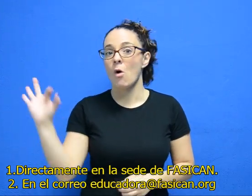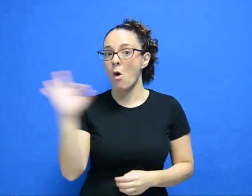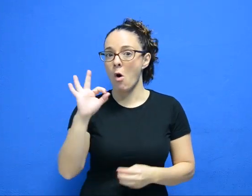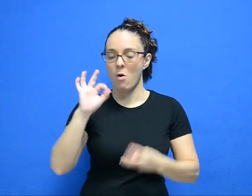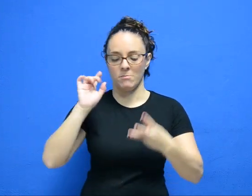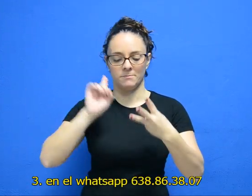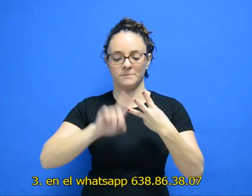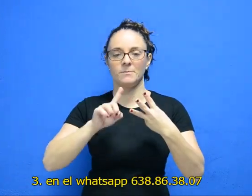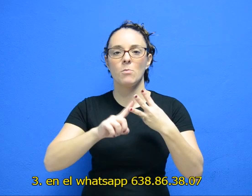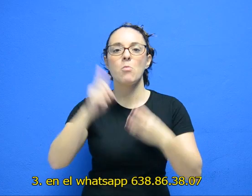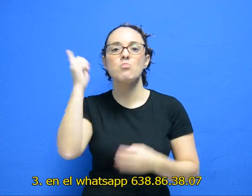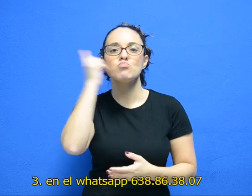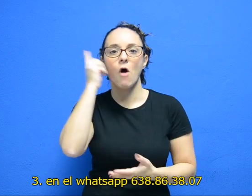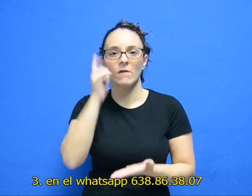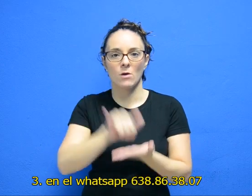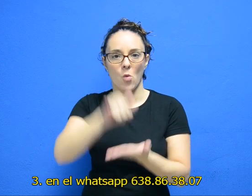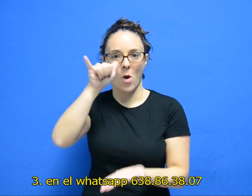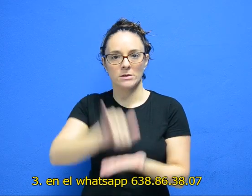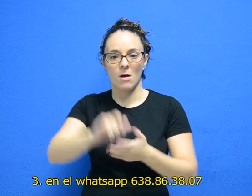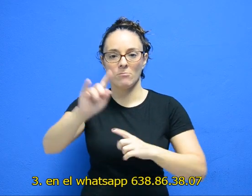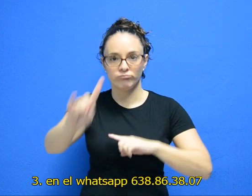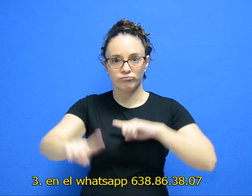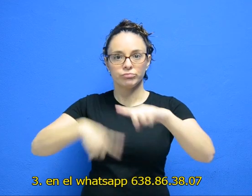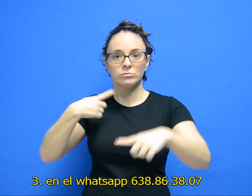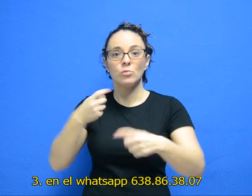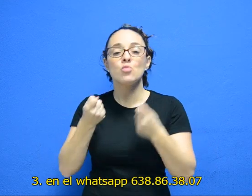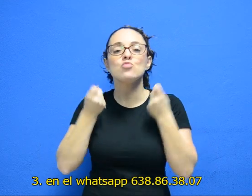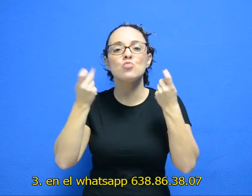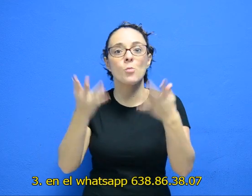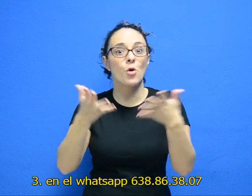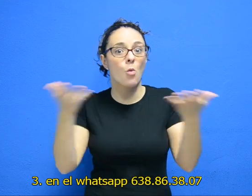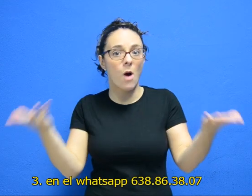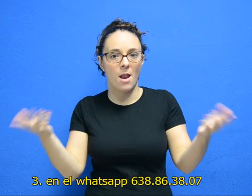educadora@facican.org o a través de nuestro WhatsApp en el teléfono